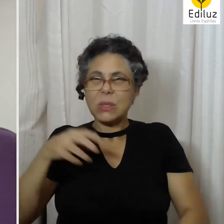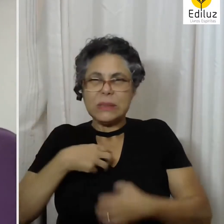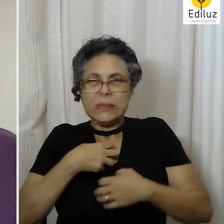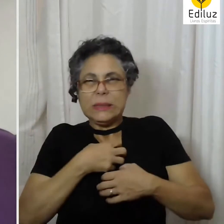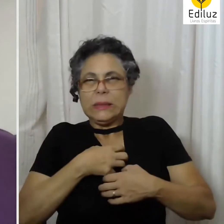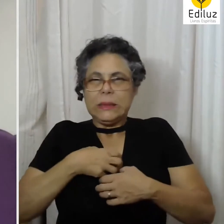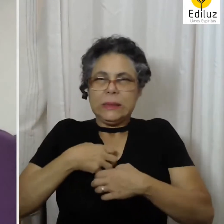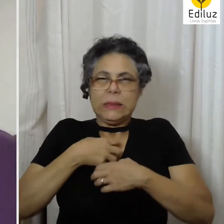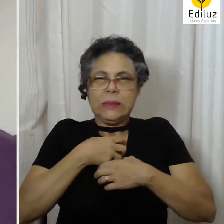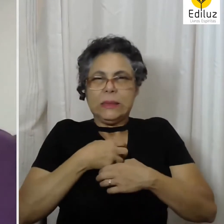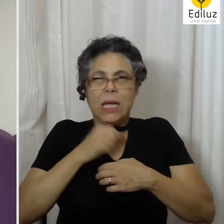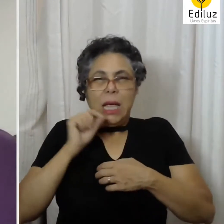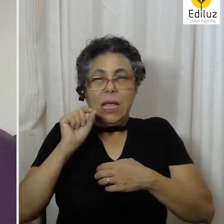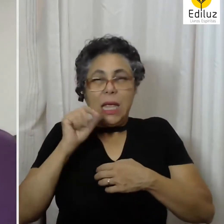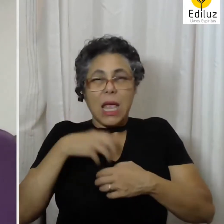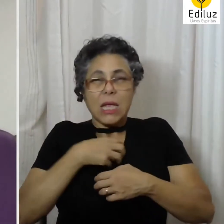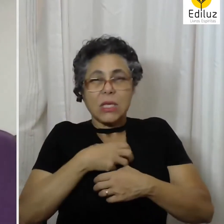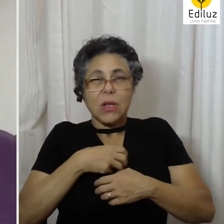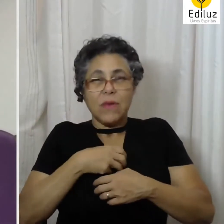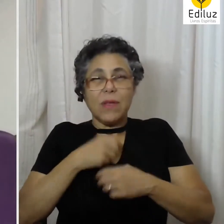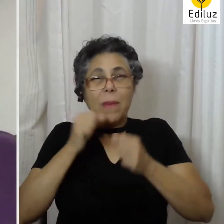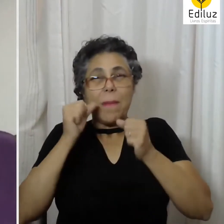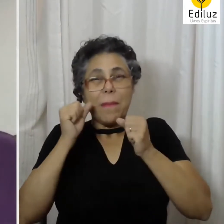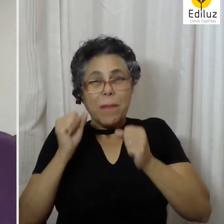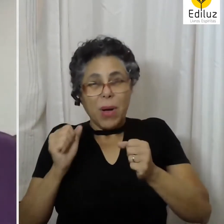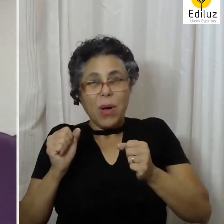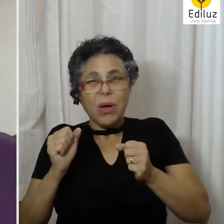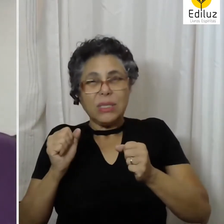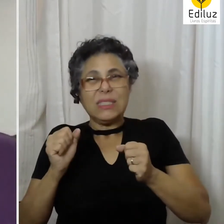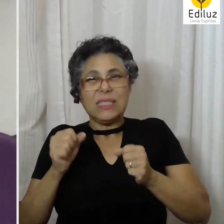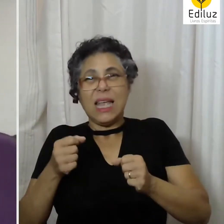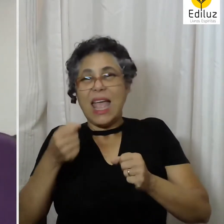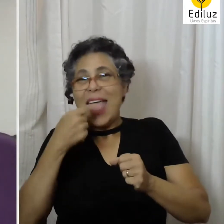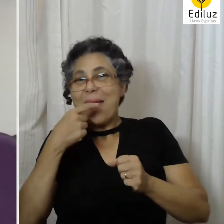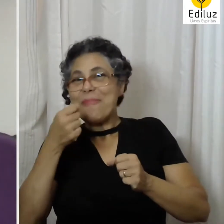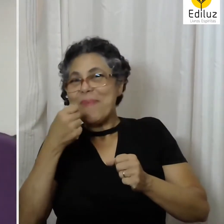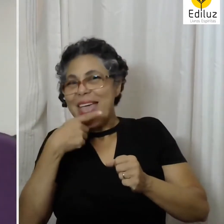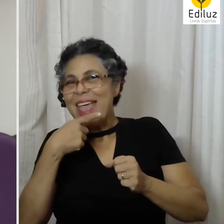Esse desconforto, que pode ser remédio,